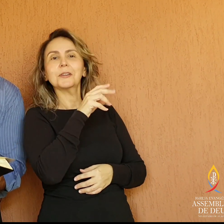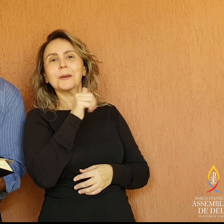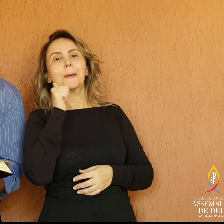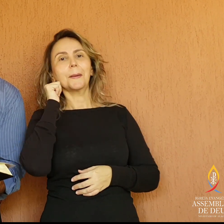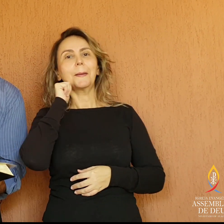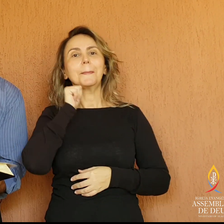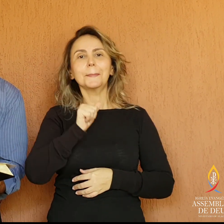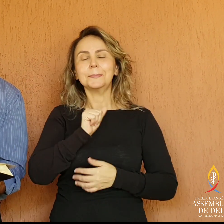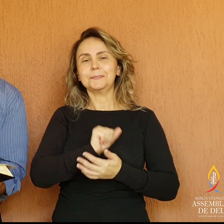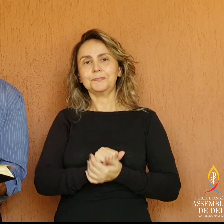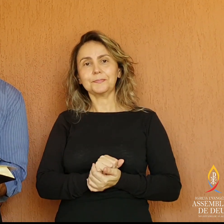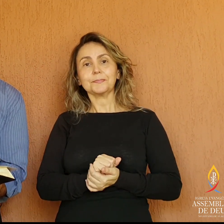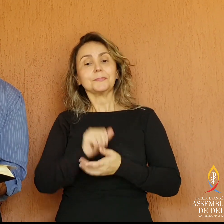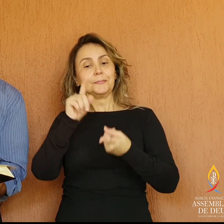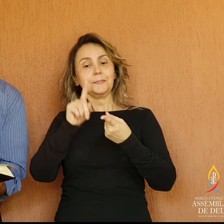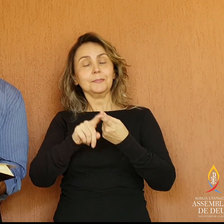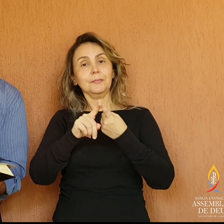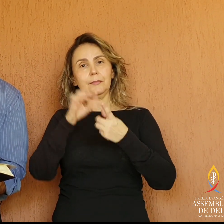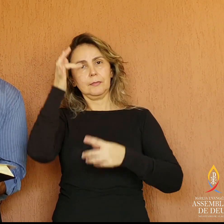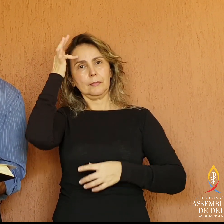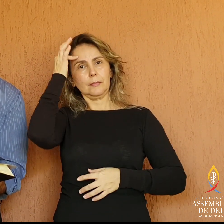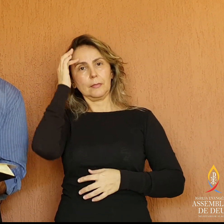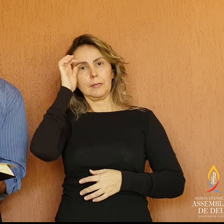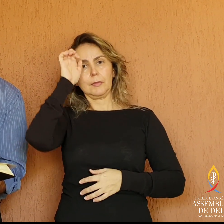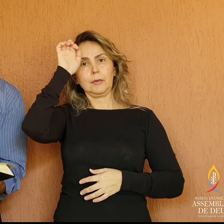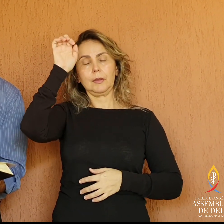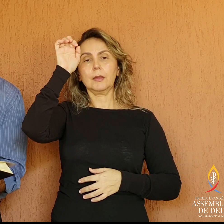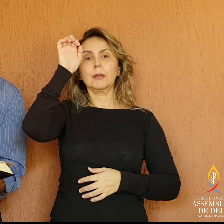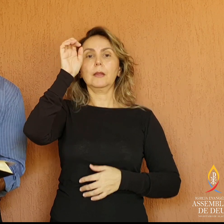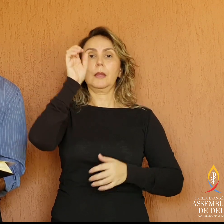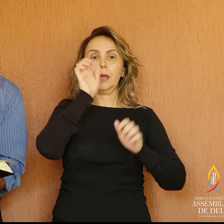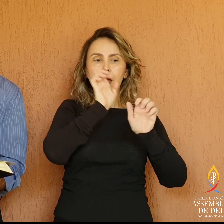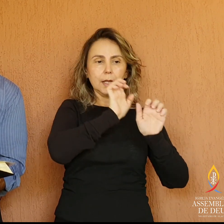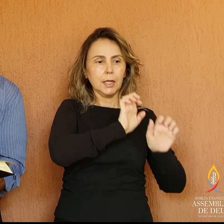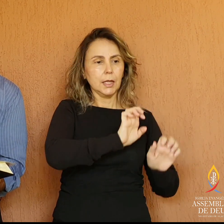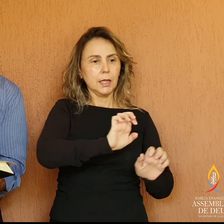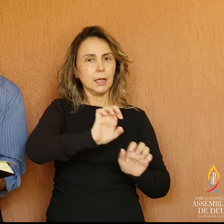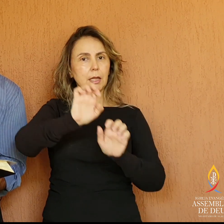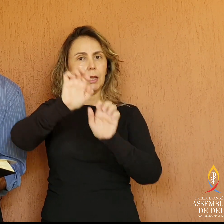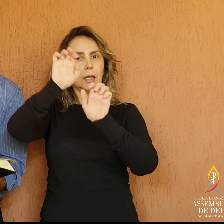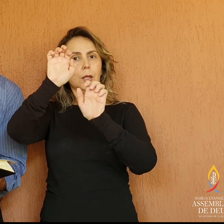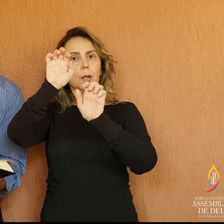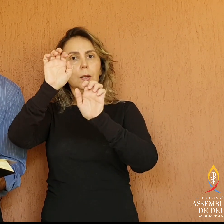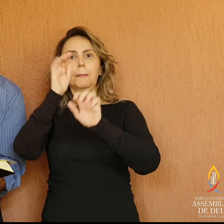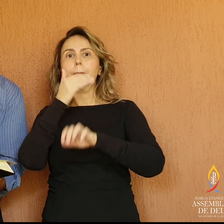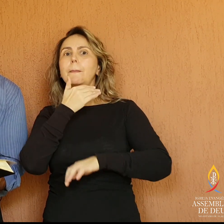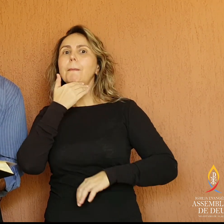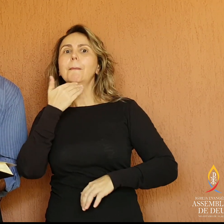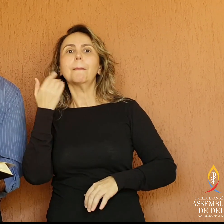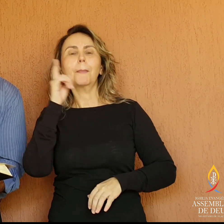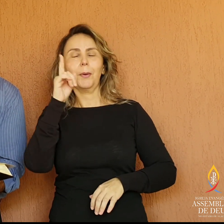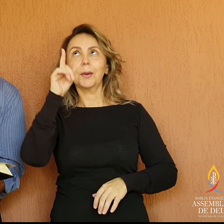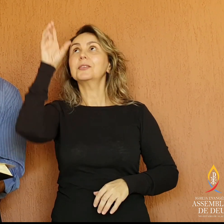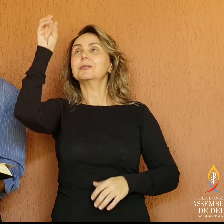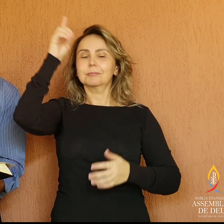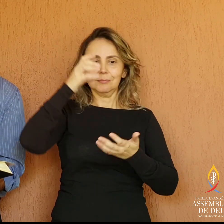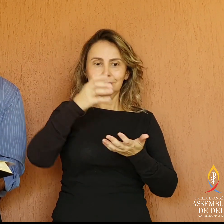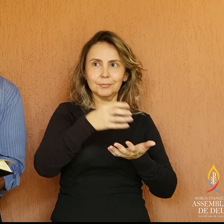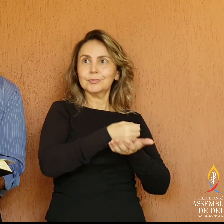Pela fé, Enoque foi transladado para não ver a morte, e não foi